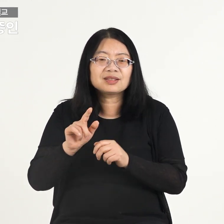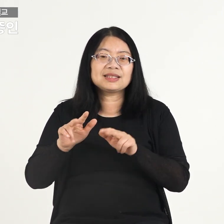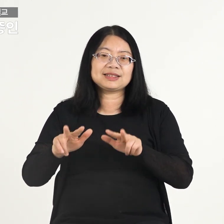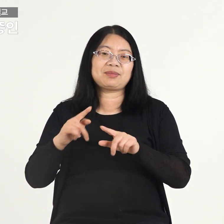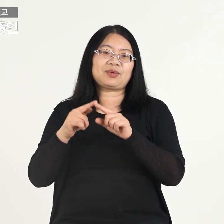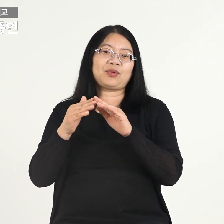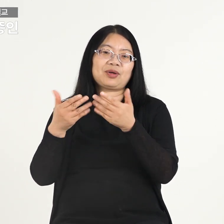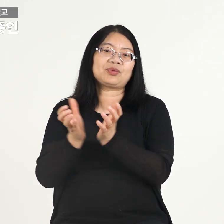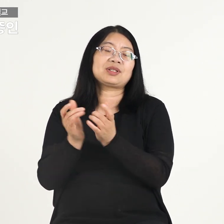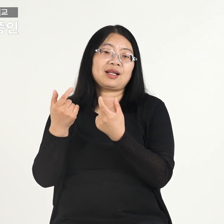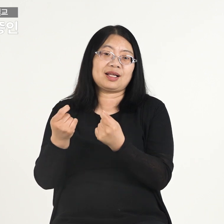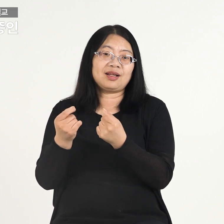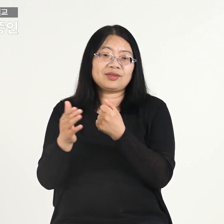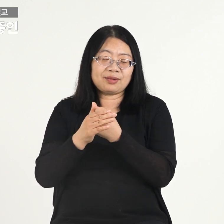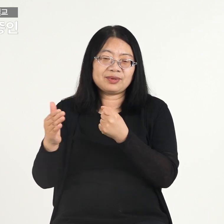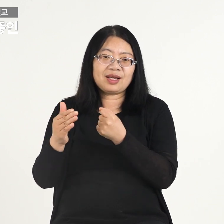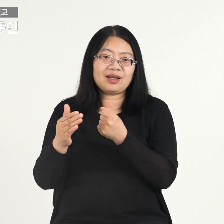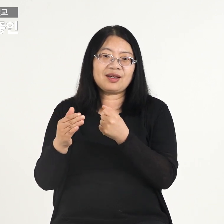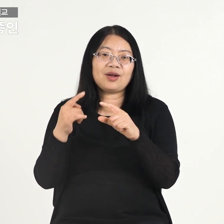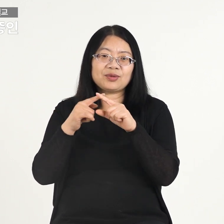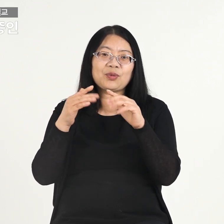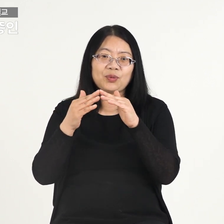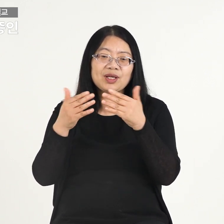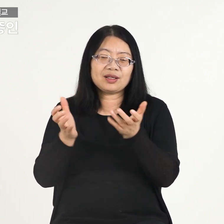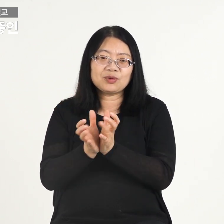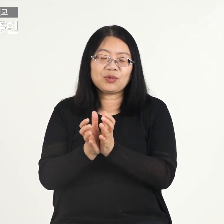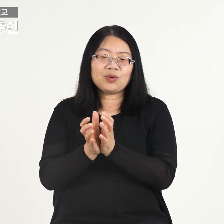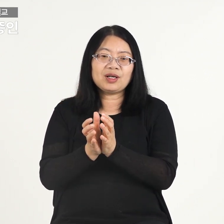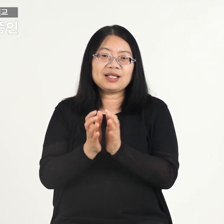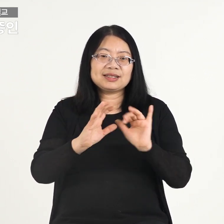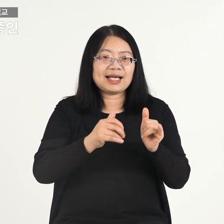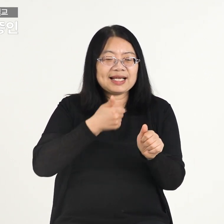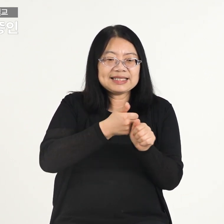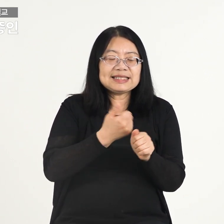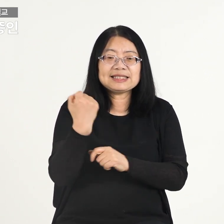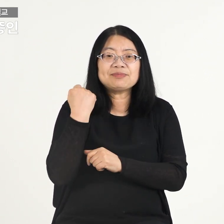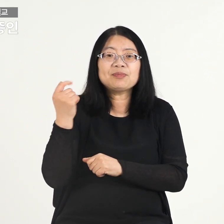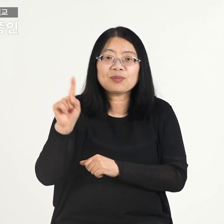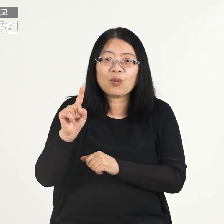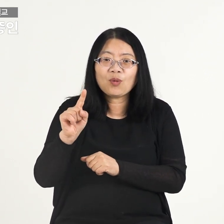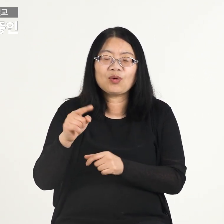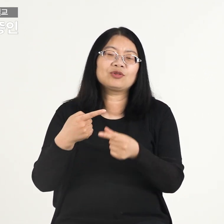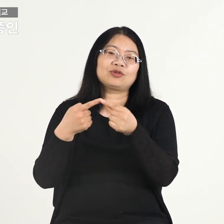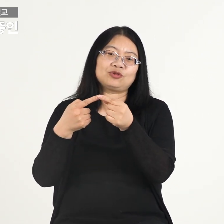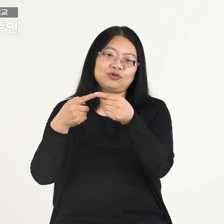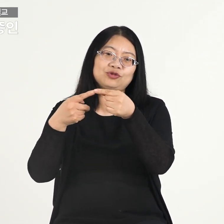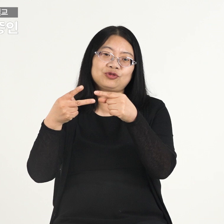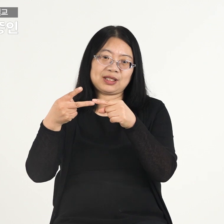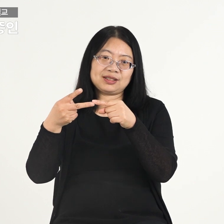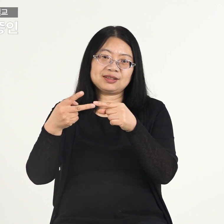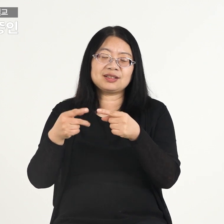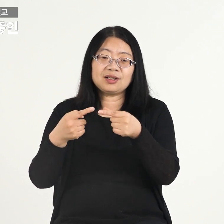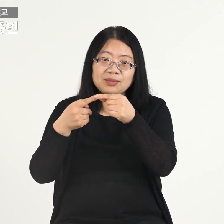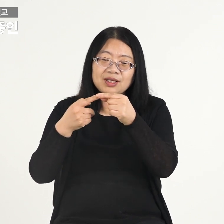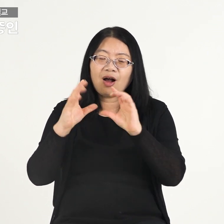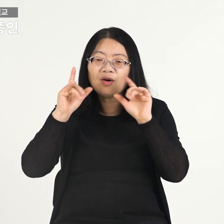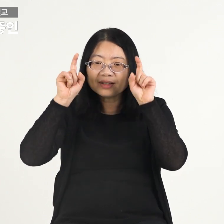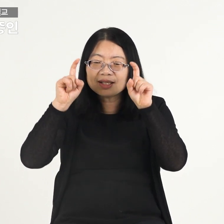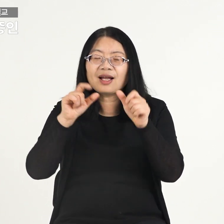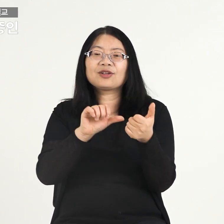두 가지 무기 외에는 있을 수가 없어요. 첫 번째 무기가 어린 양의